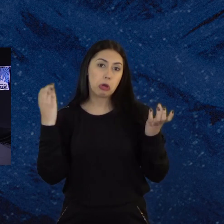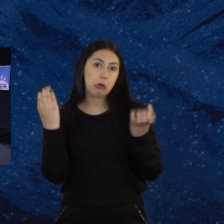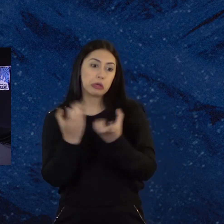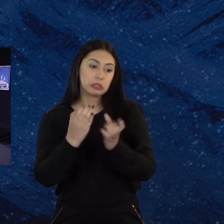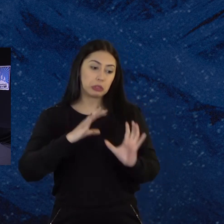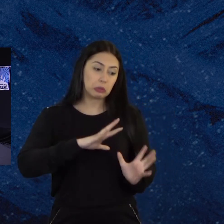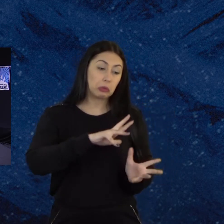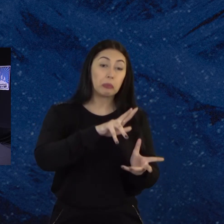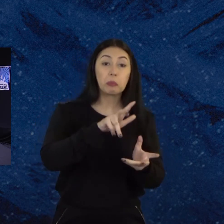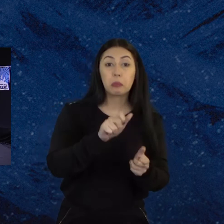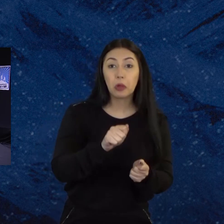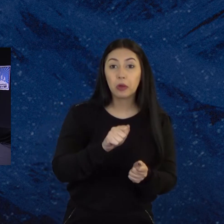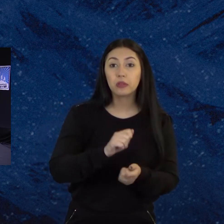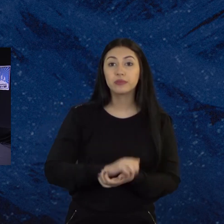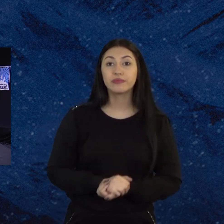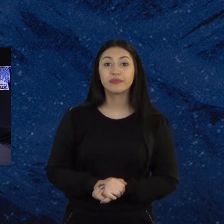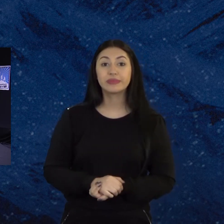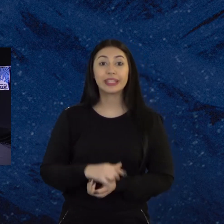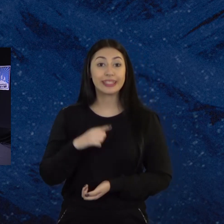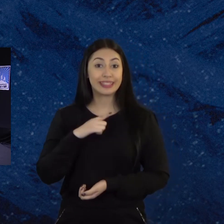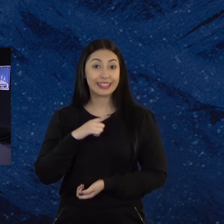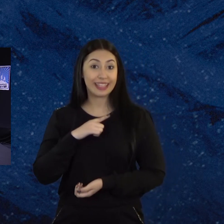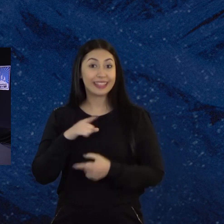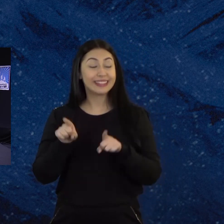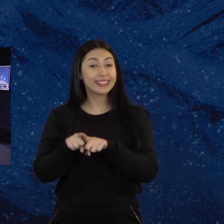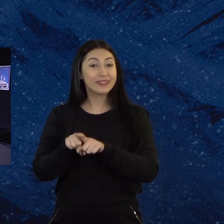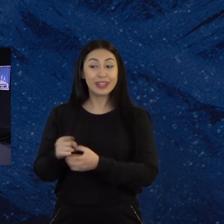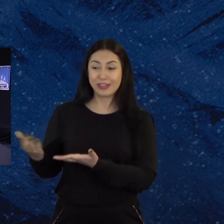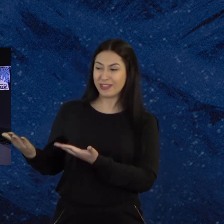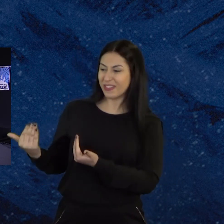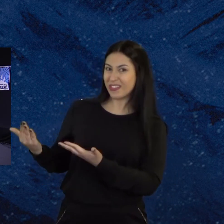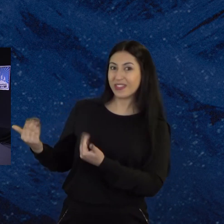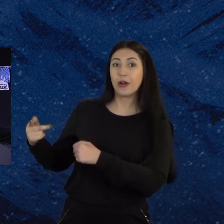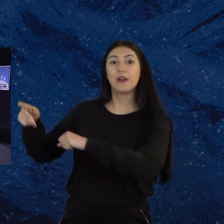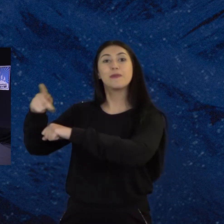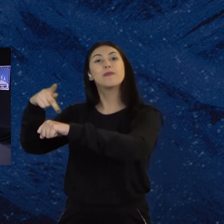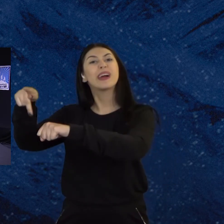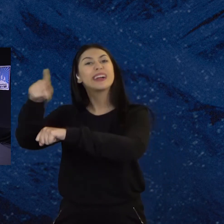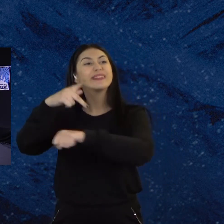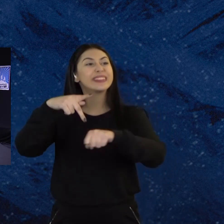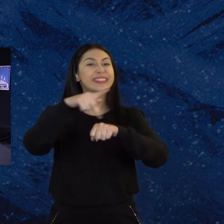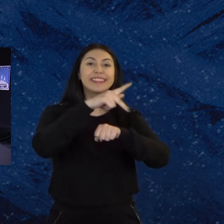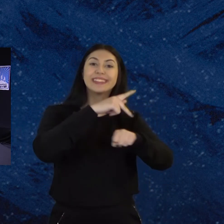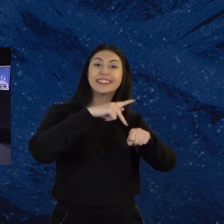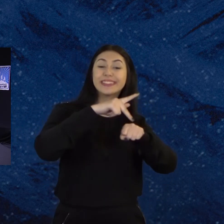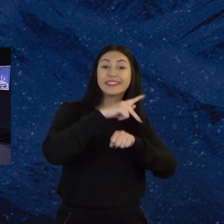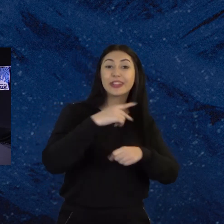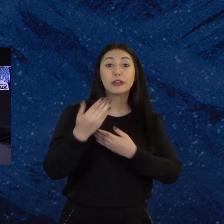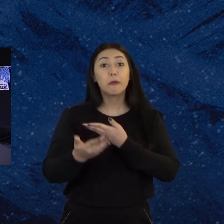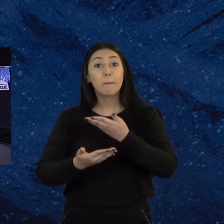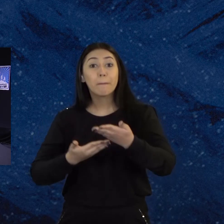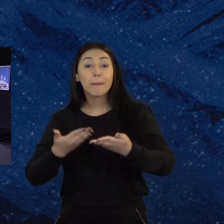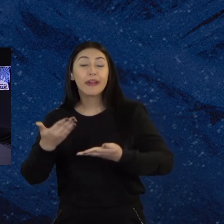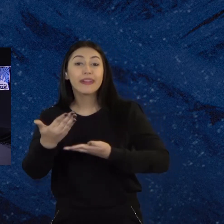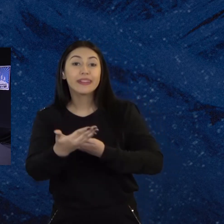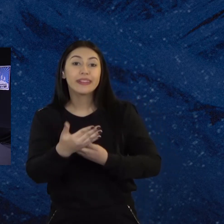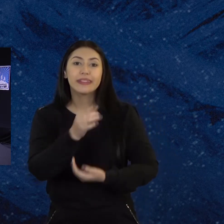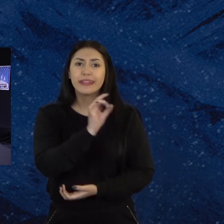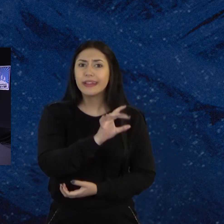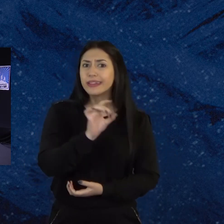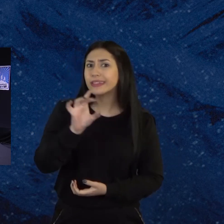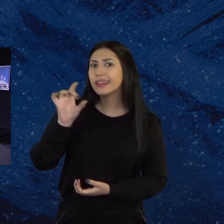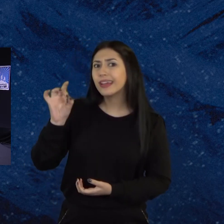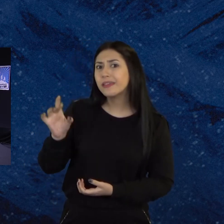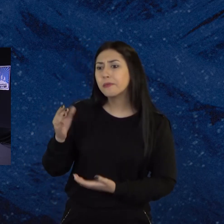global, nós vamos ter aqui conosco também jovens de todos os continentes compartilhando, cada um trazendo a sua porção do